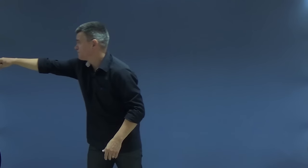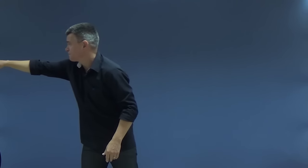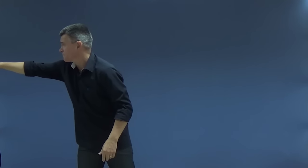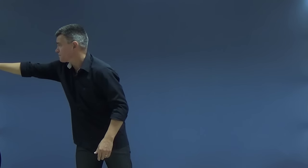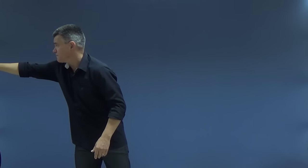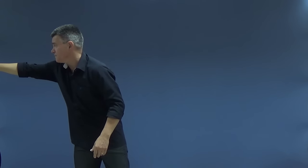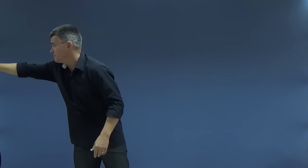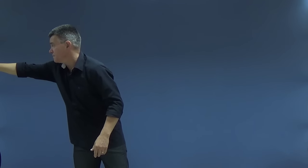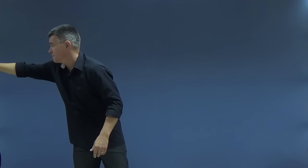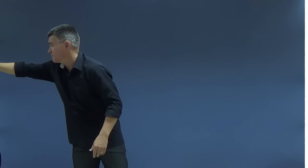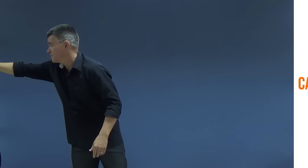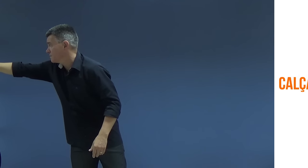Próximo.